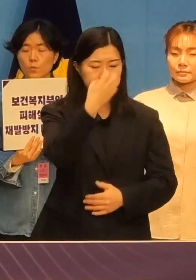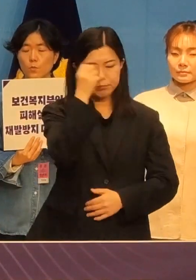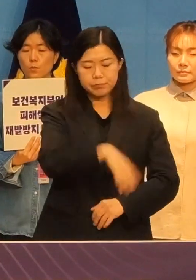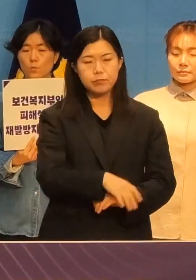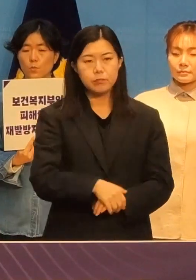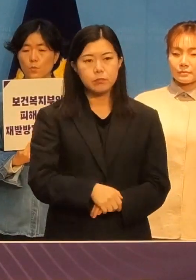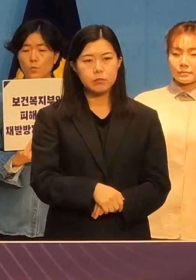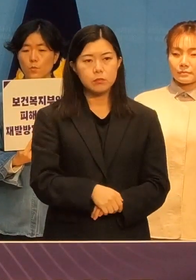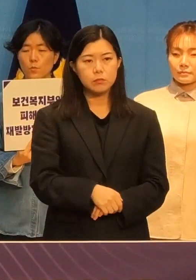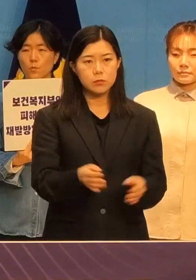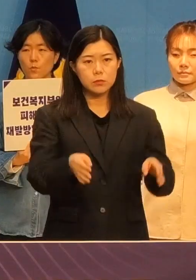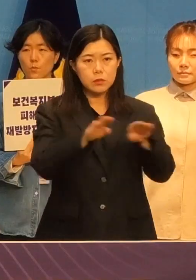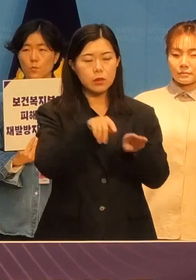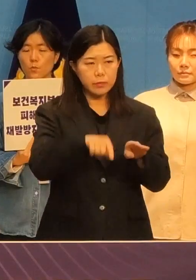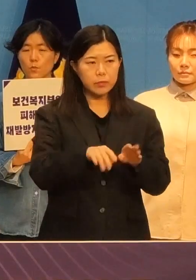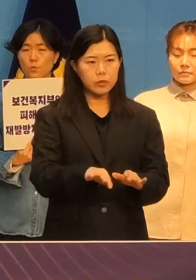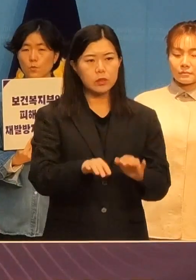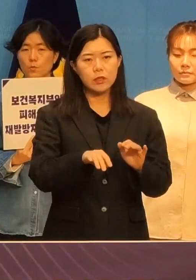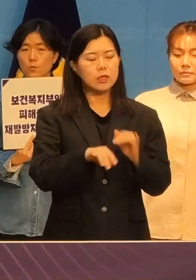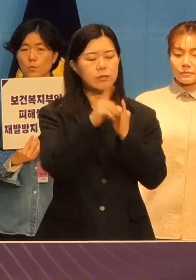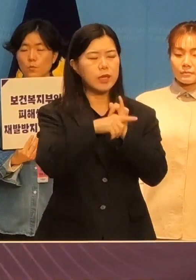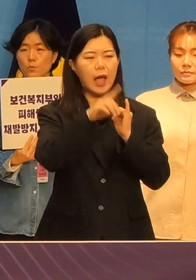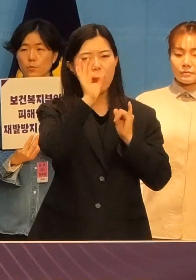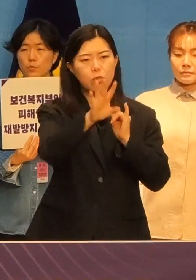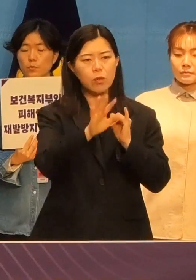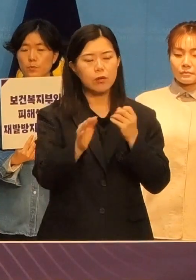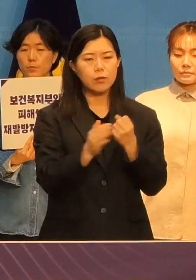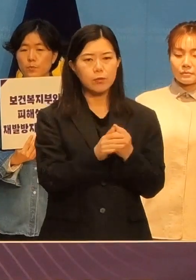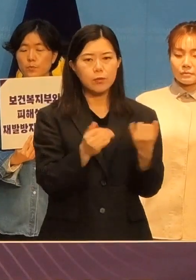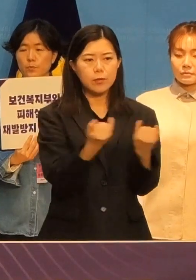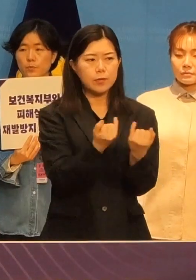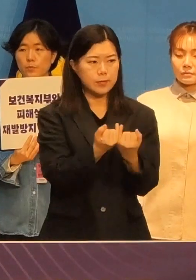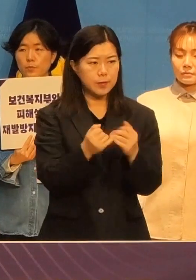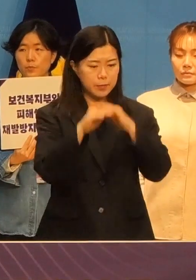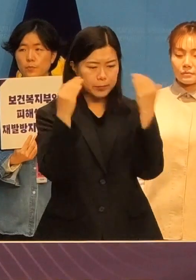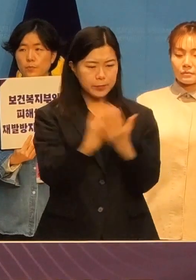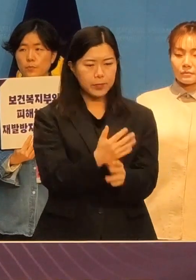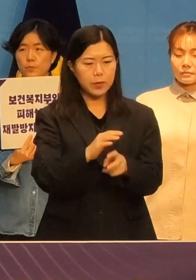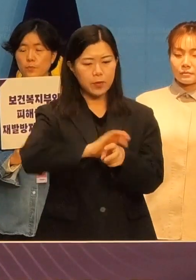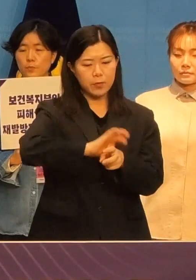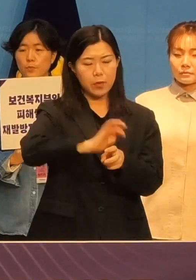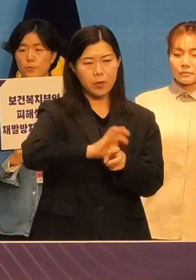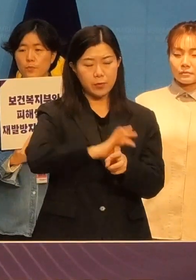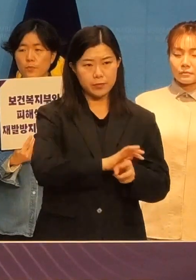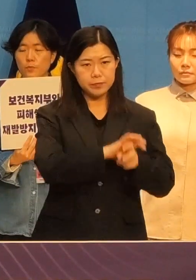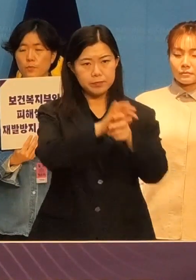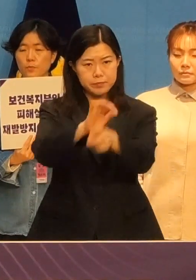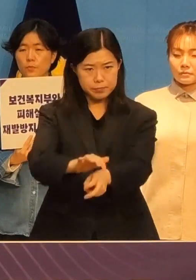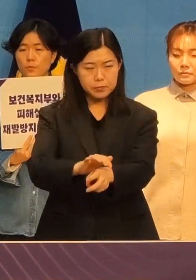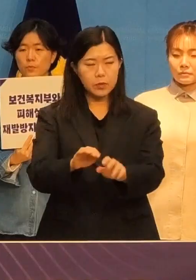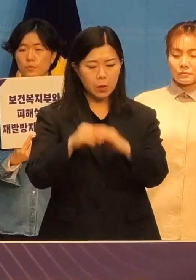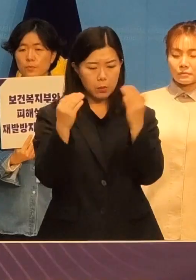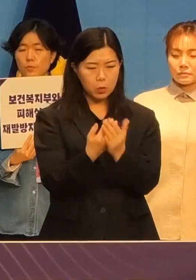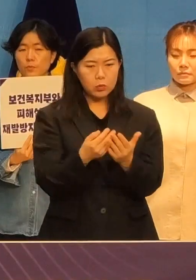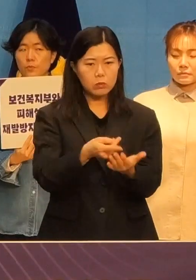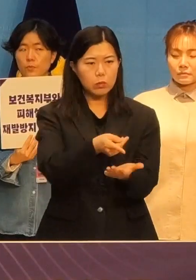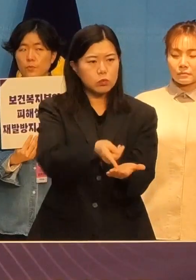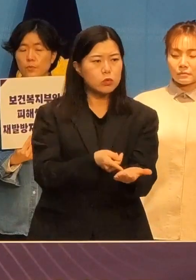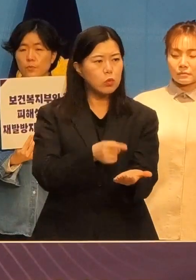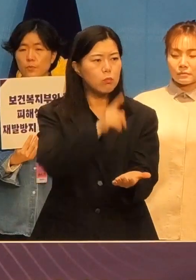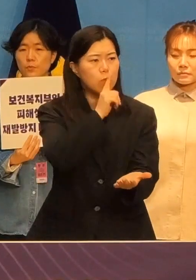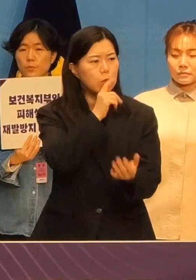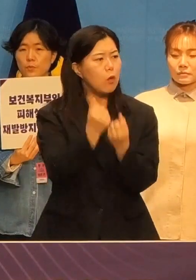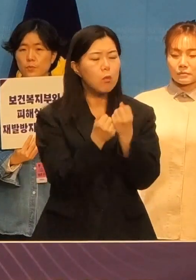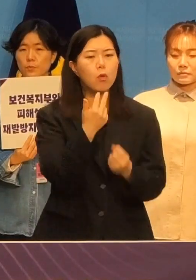더 이상의 임신을 막겠다는 이유로 여성 입소인들을 승합차에 태워 무슨 시술인지도 설명하지 않은 채